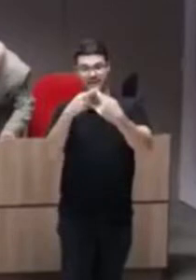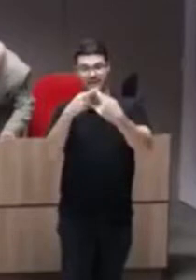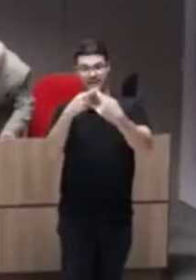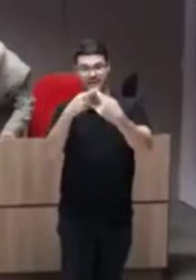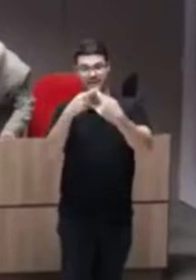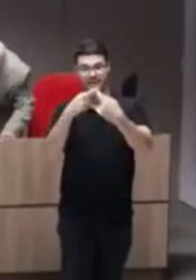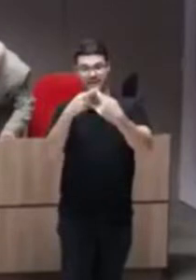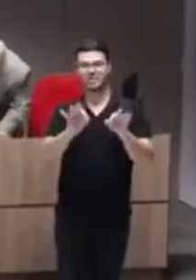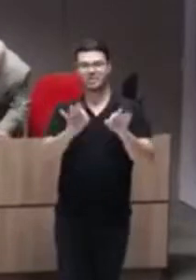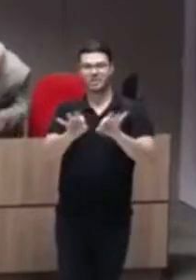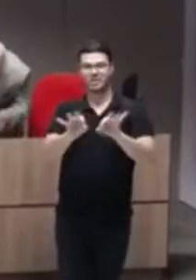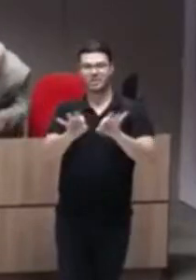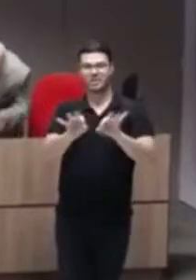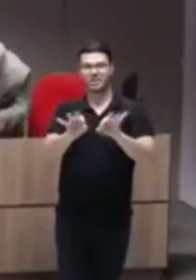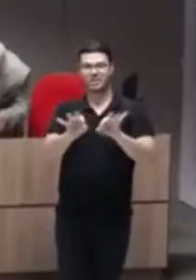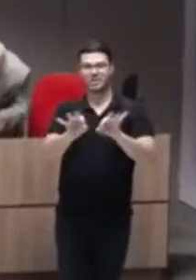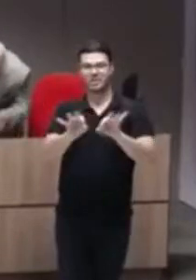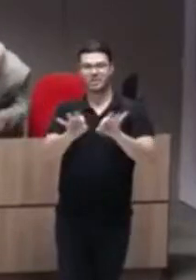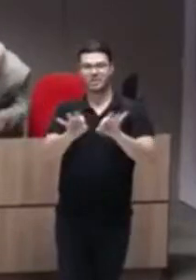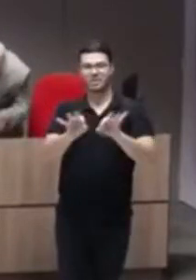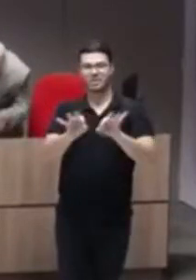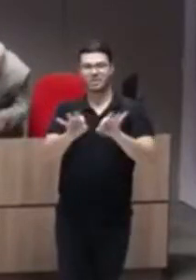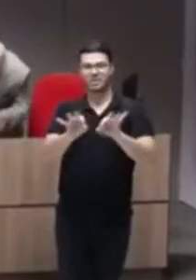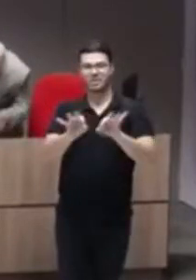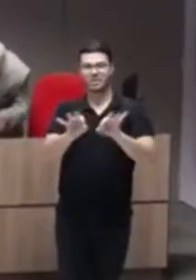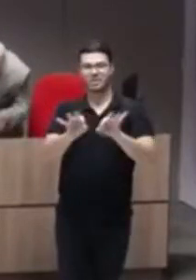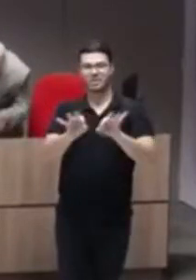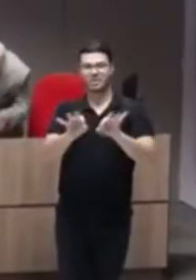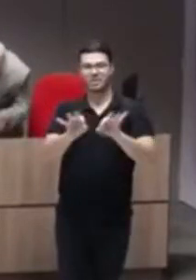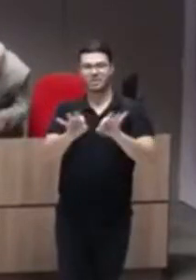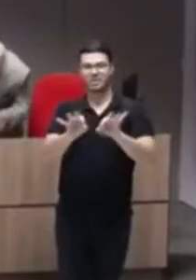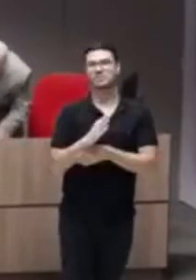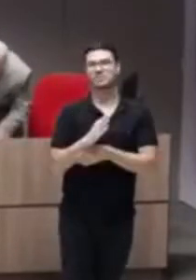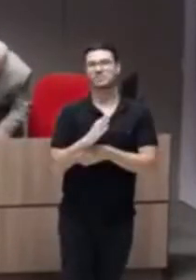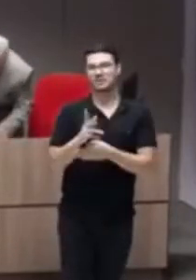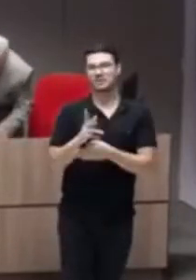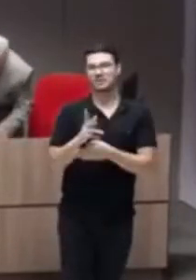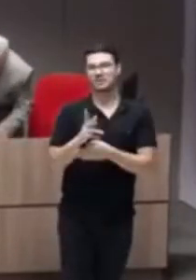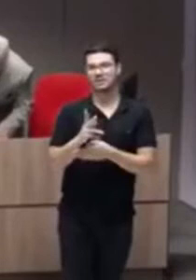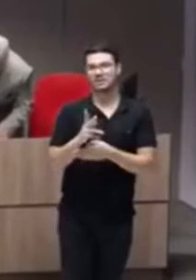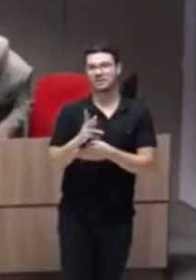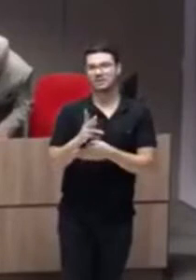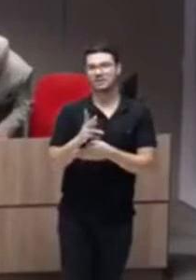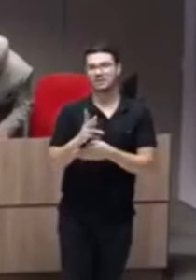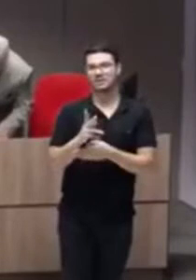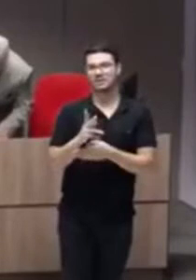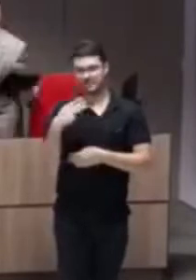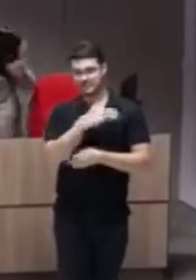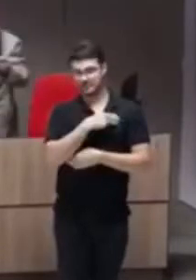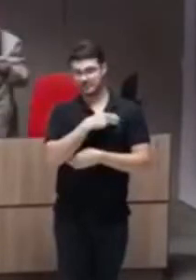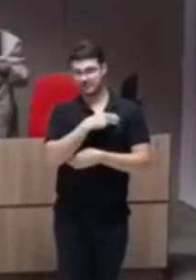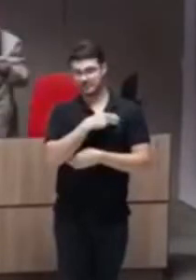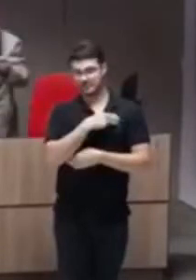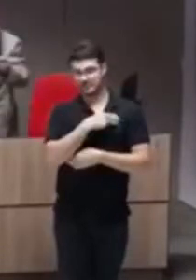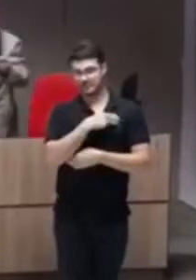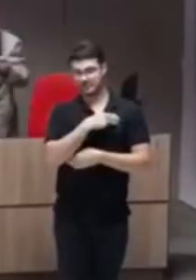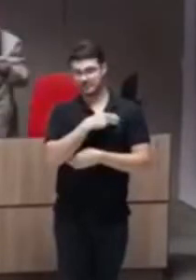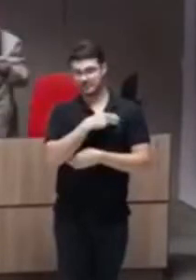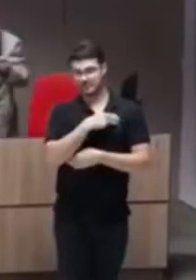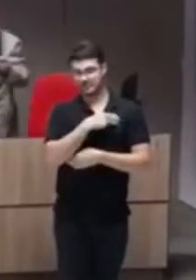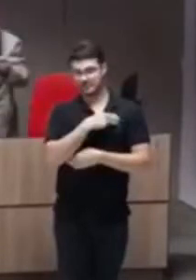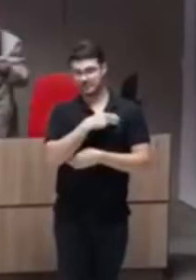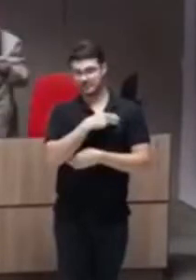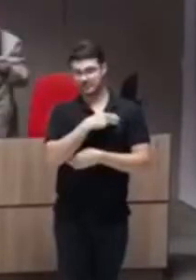ter elaborado a parte do relatório nacional referente à atuação do MPT. Mais adiante, ela fará a sua exposição.